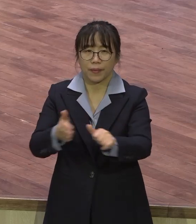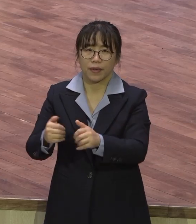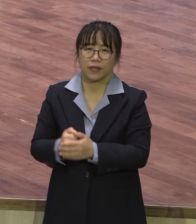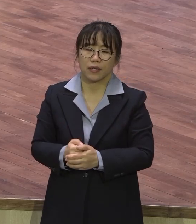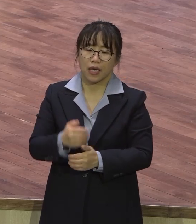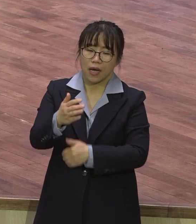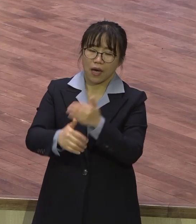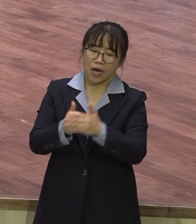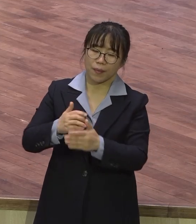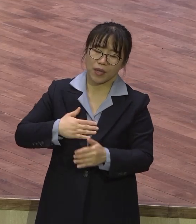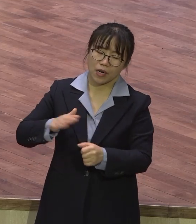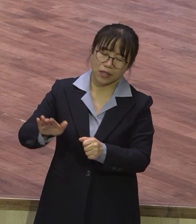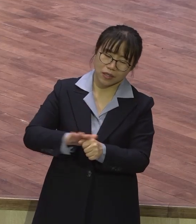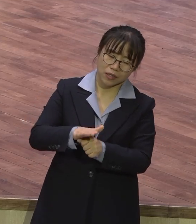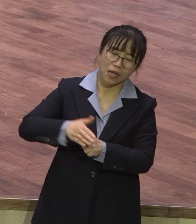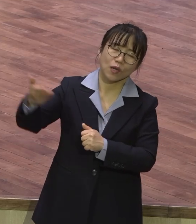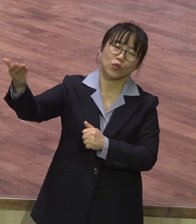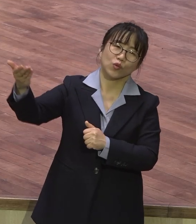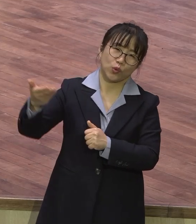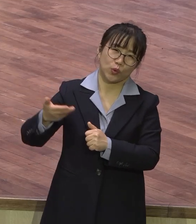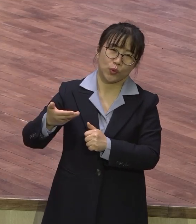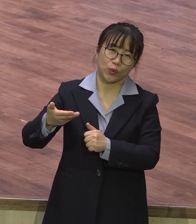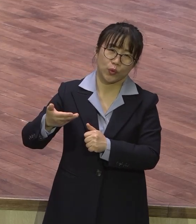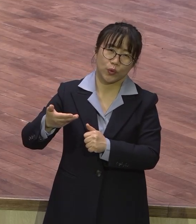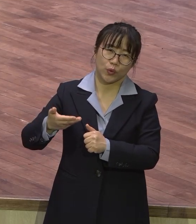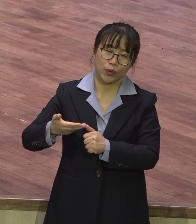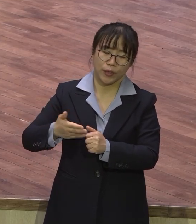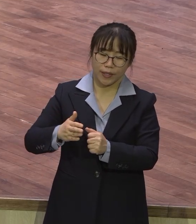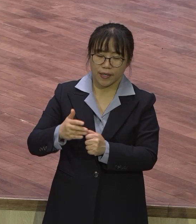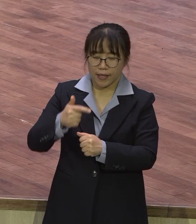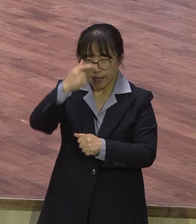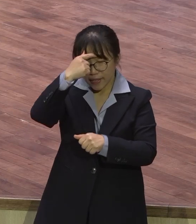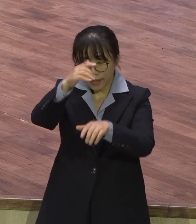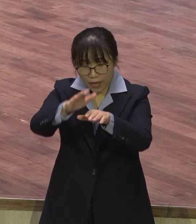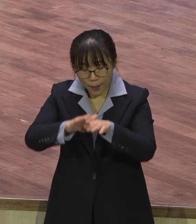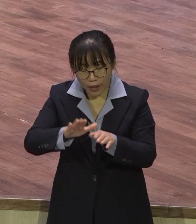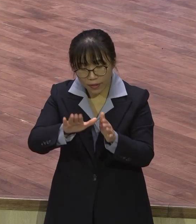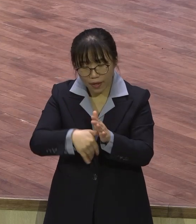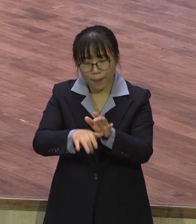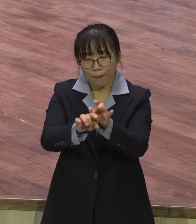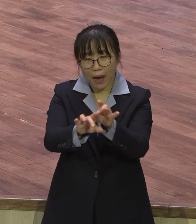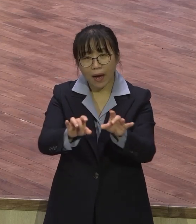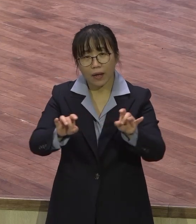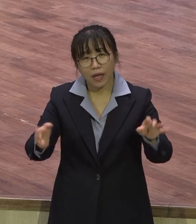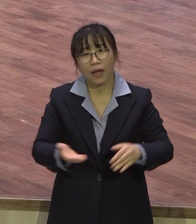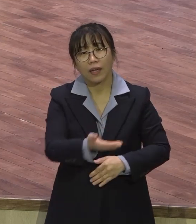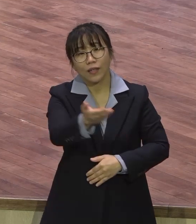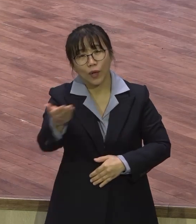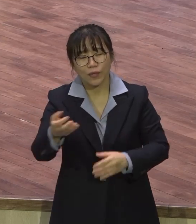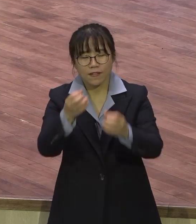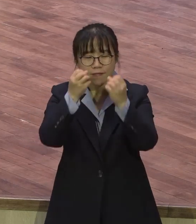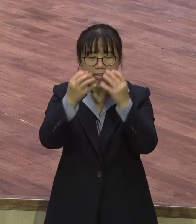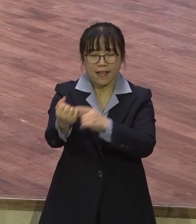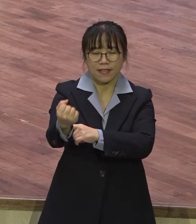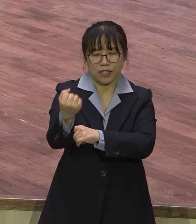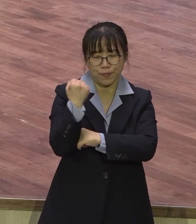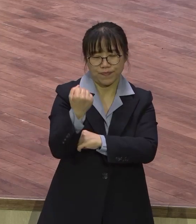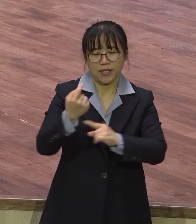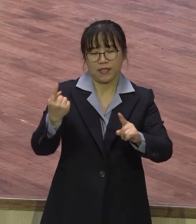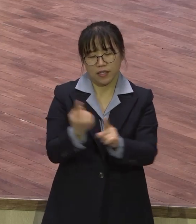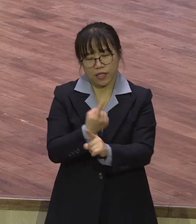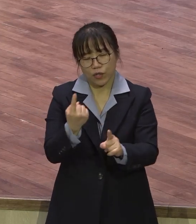하나님의 사랑을 느껴야 예배 때마다 거기서 쉼을 얻고 치유되고 모든